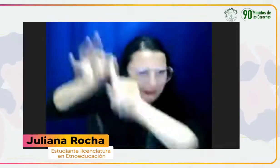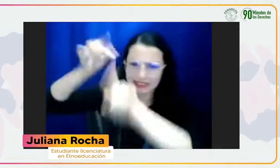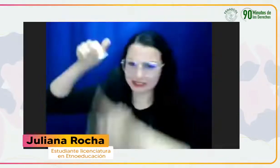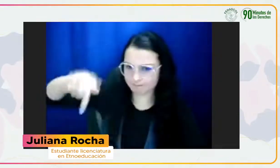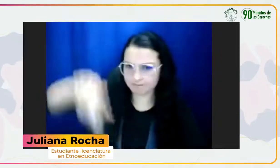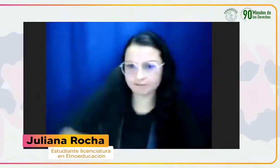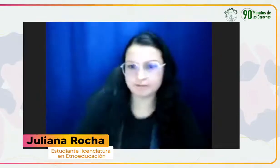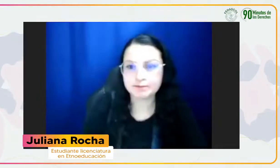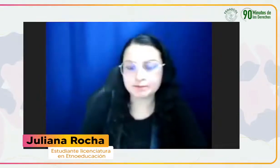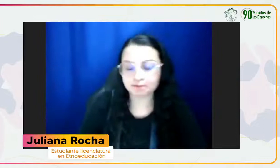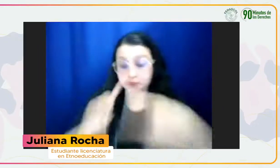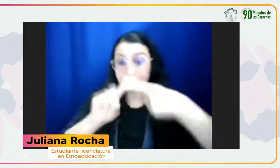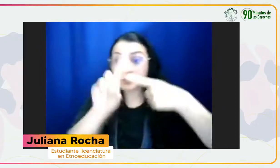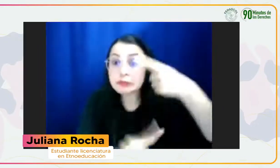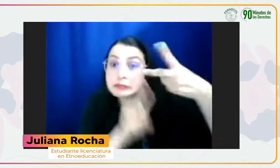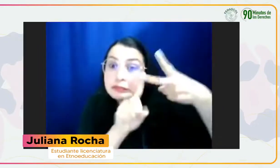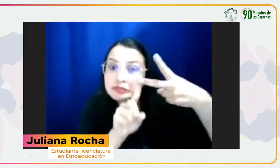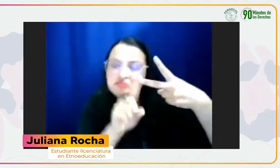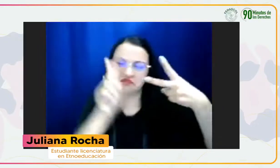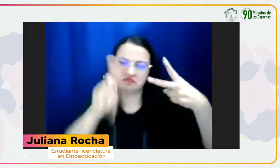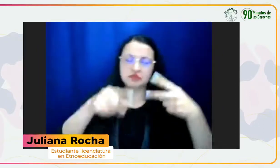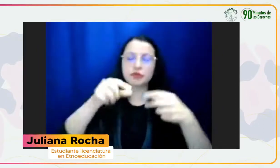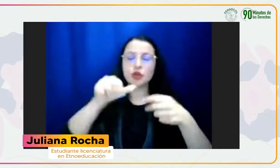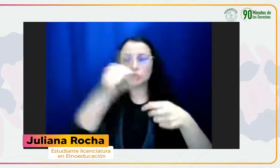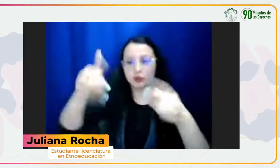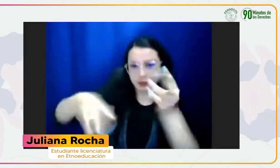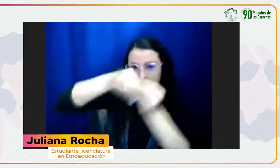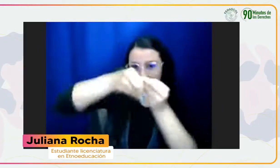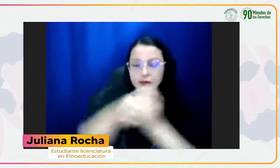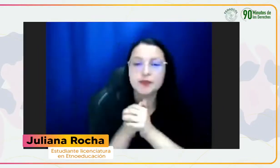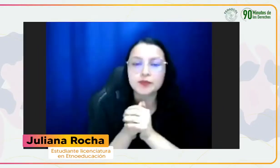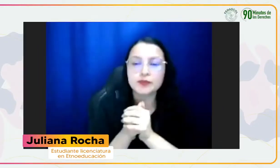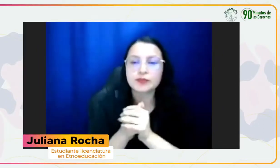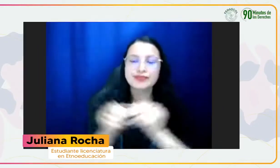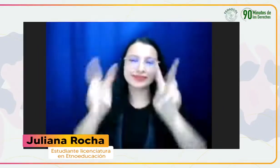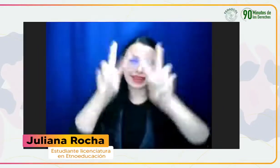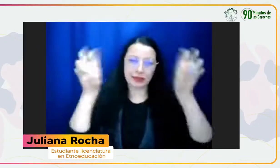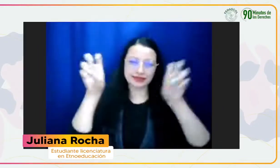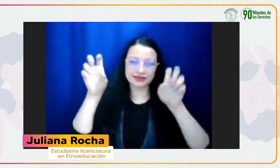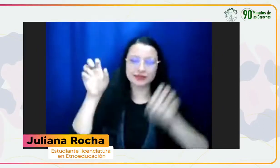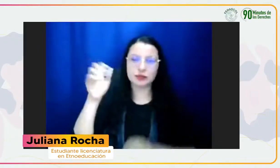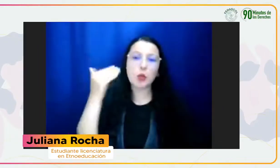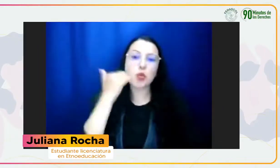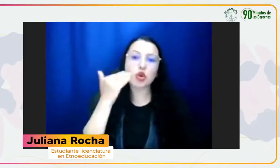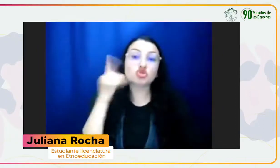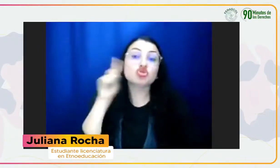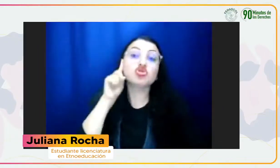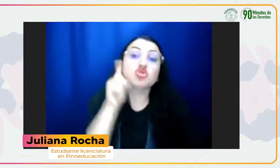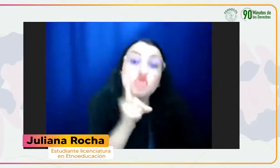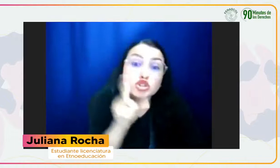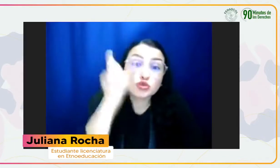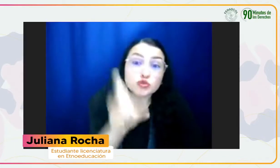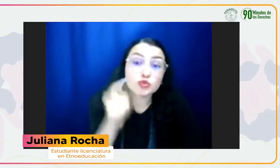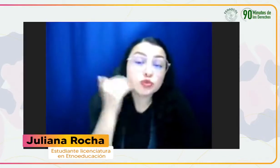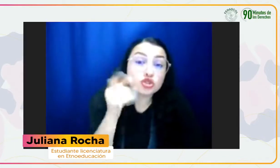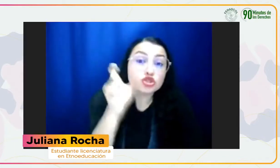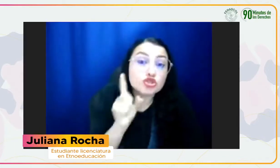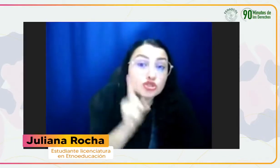mirada en la educación, en especial en la educación. Y otro punto que también quisiera agregar es hablando sobre